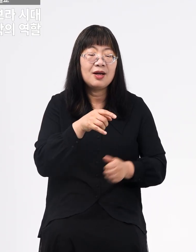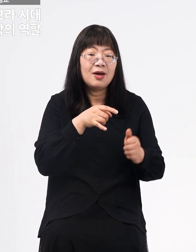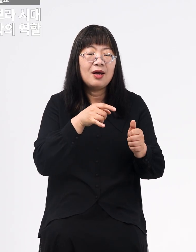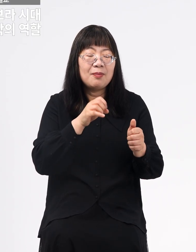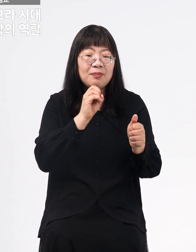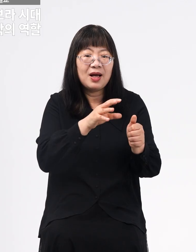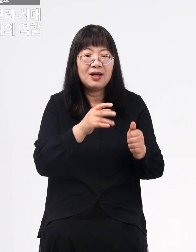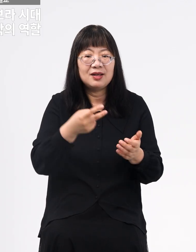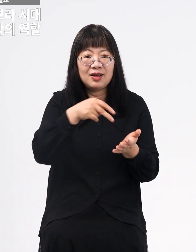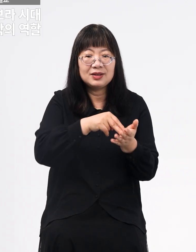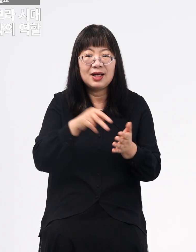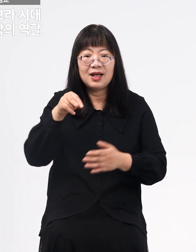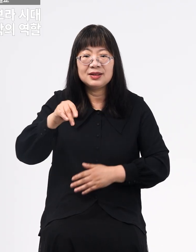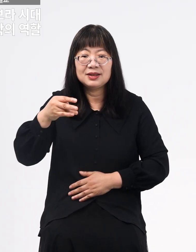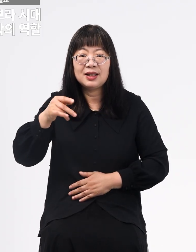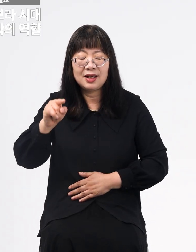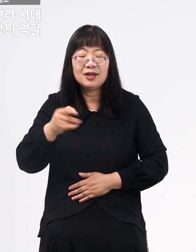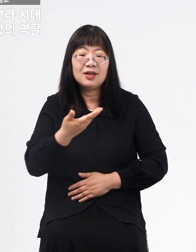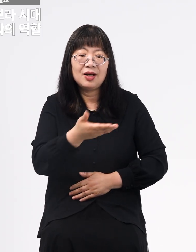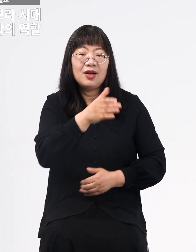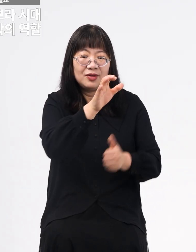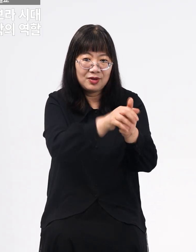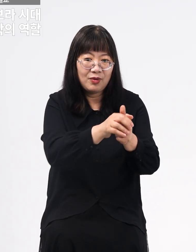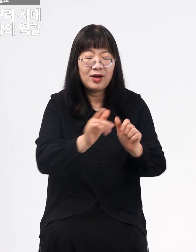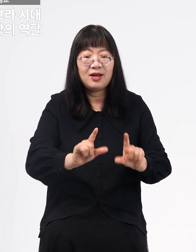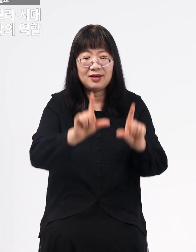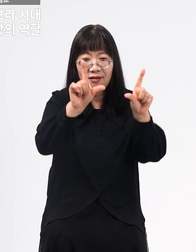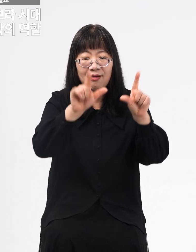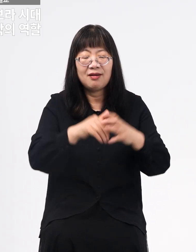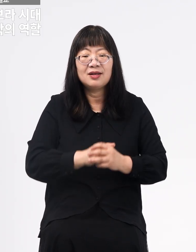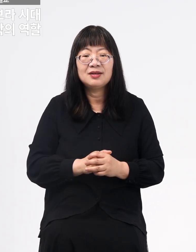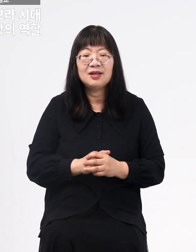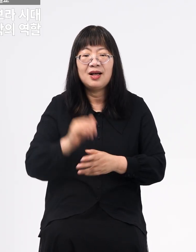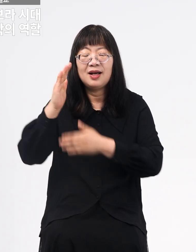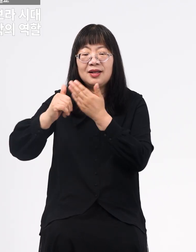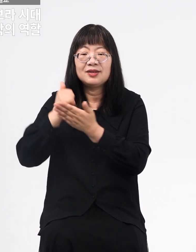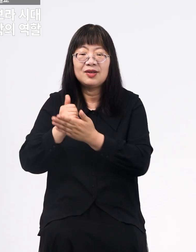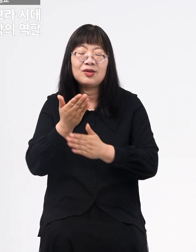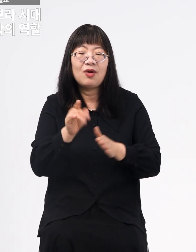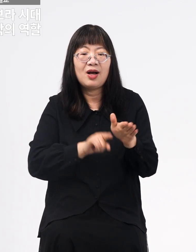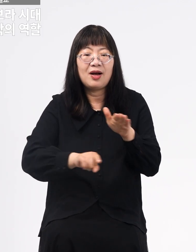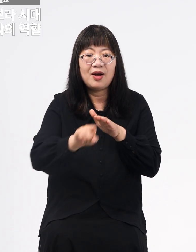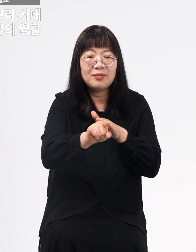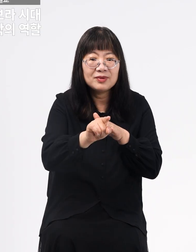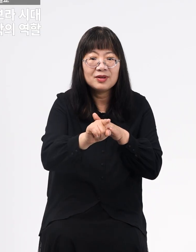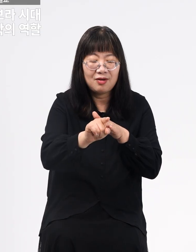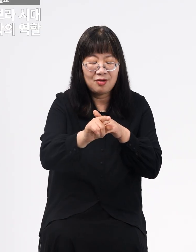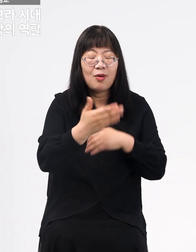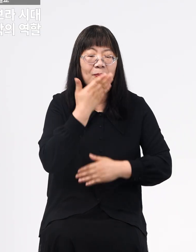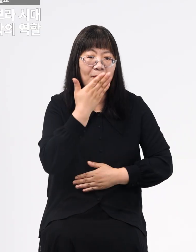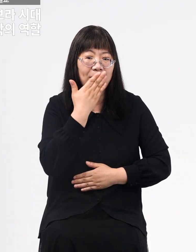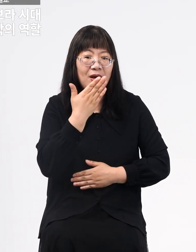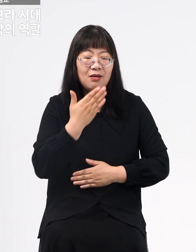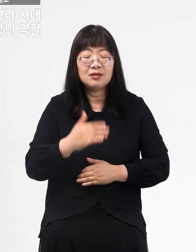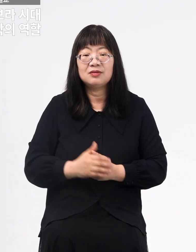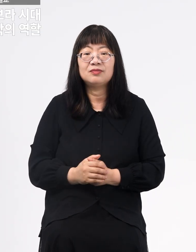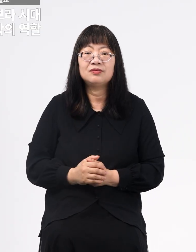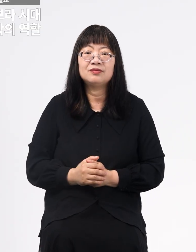이는 여호와께서 시스라를 네 손에 넘겨주신 날이라. 여호와께서 너희 앞서 나가지 아니하시겠느냐